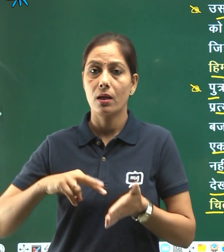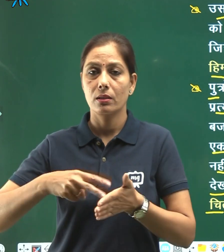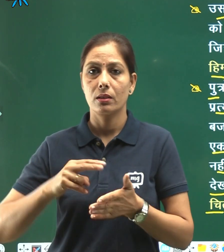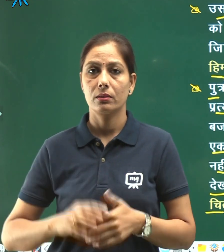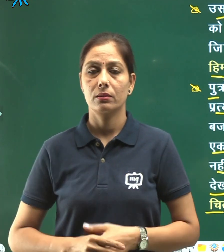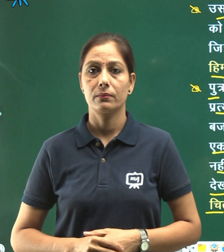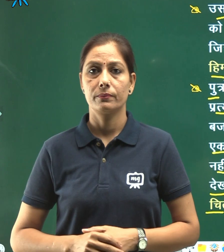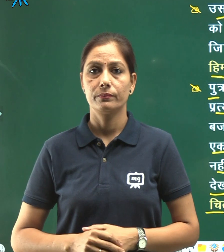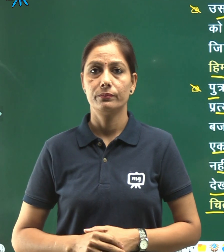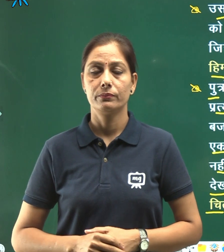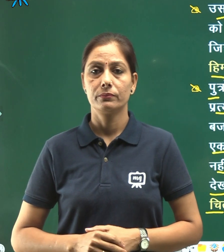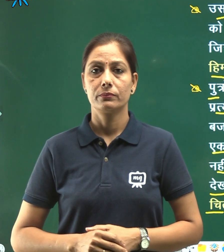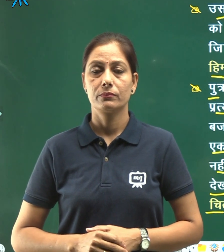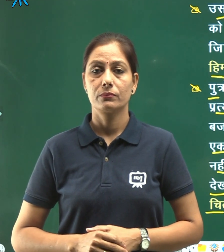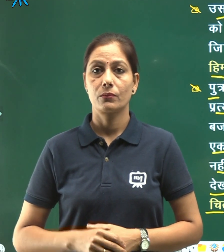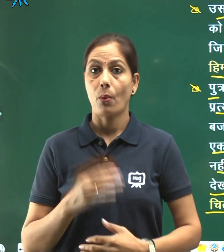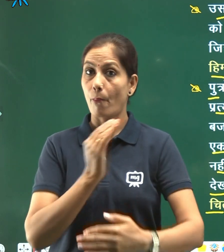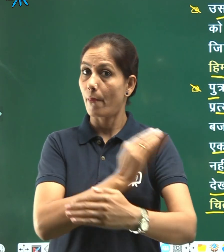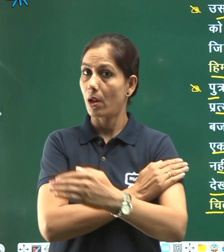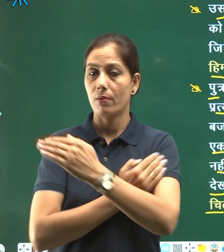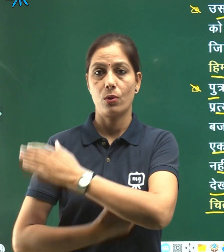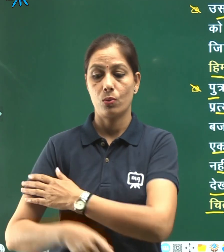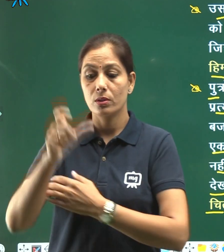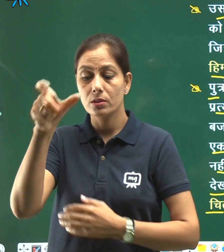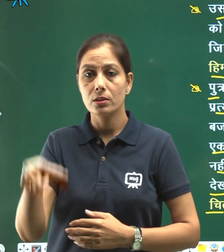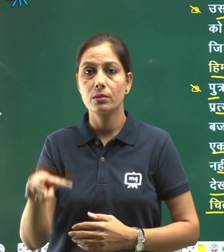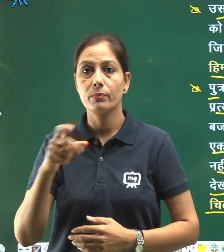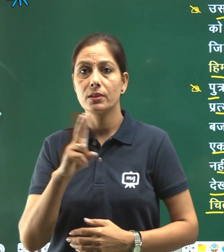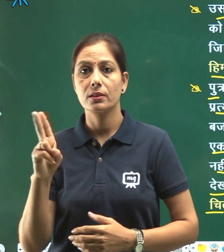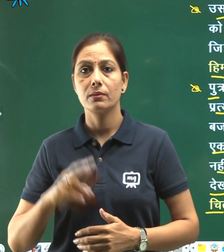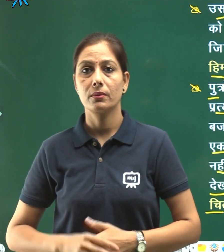अर्थात पहलवान लुट्टन सिंह की भी